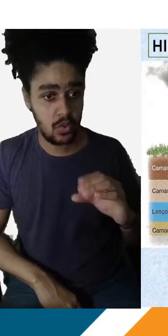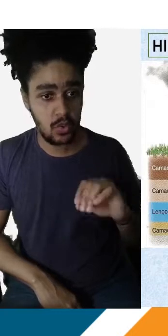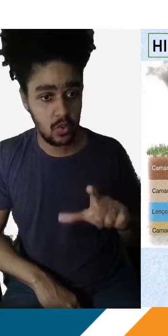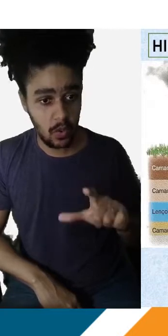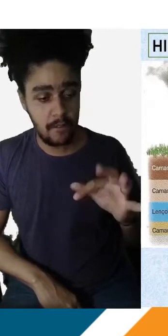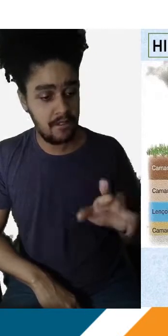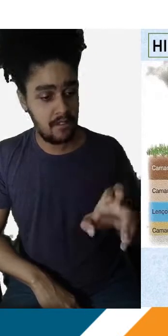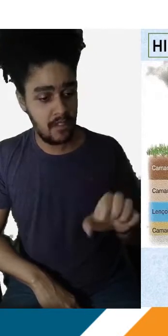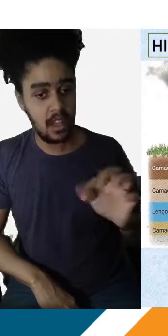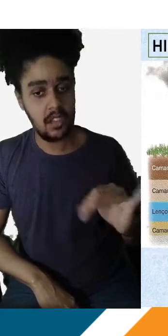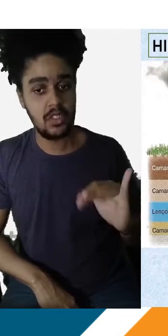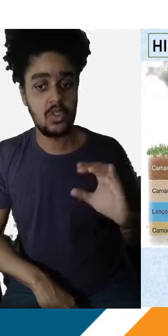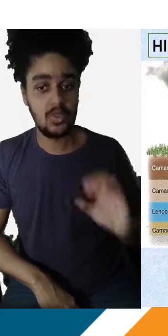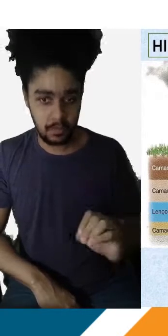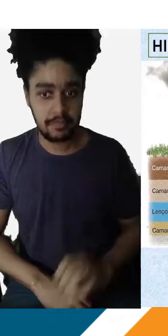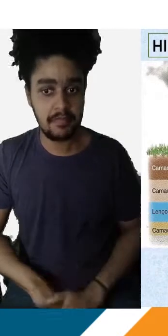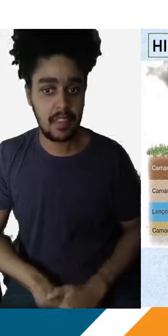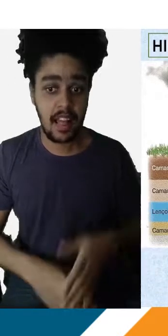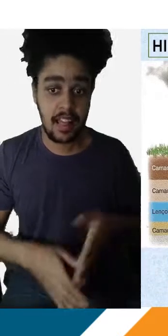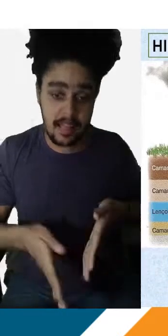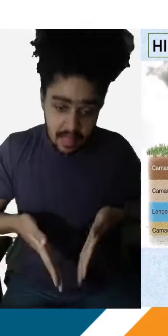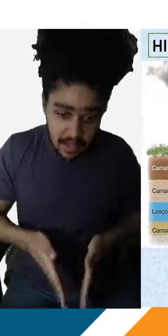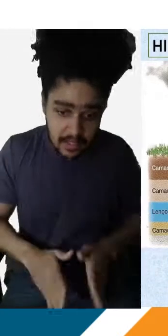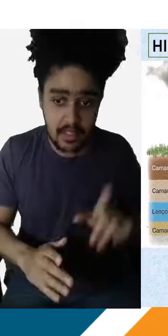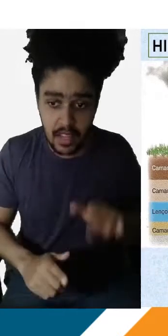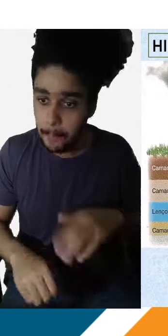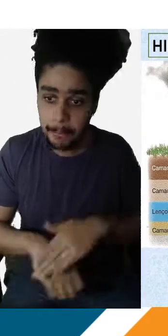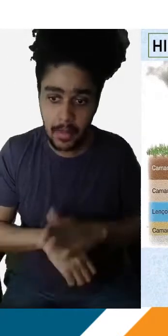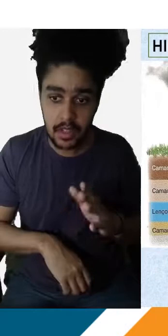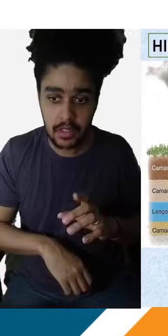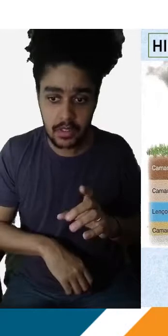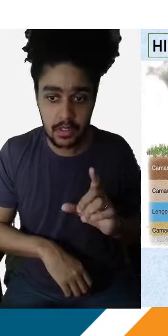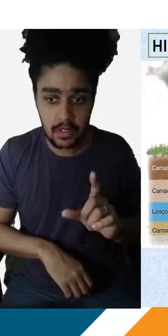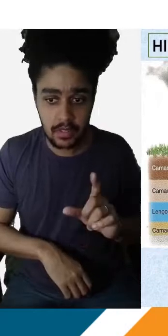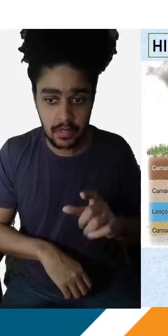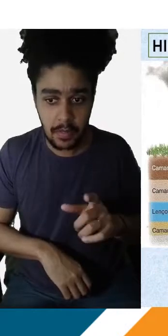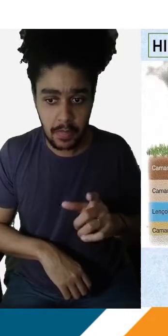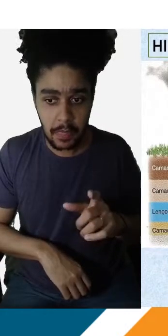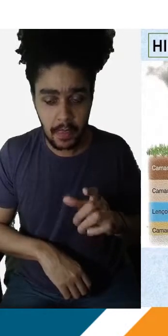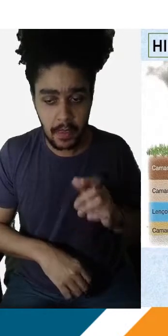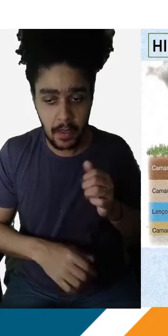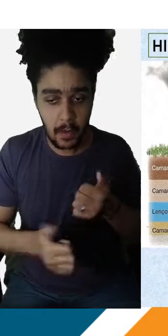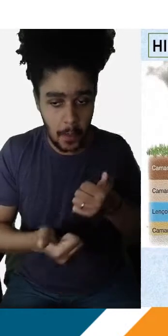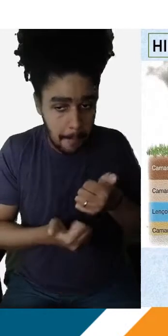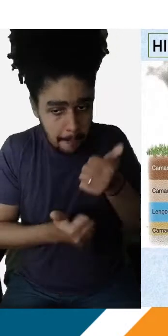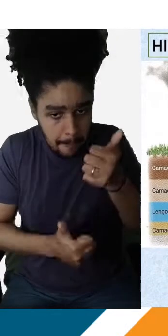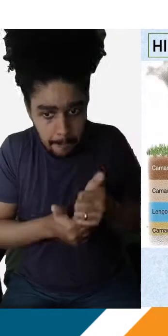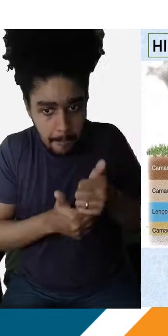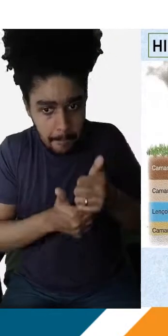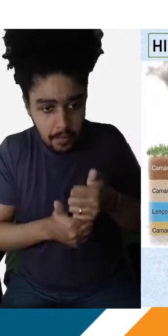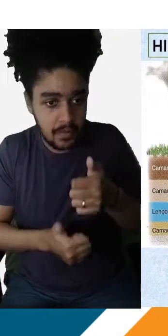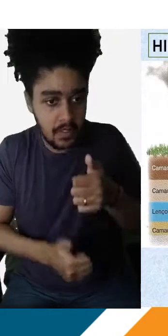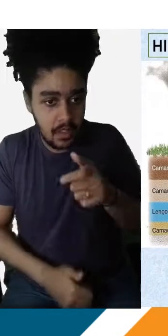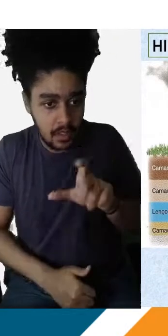lençol freático. E a nascente é nada mais do que o afloramento do lençol freático.